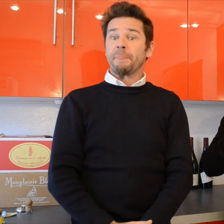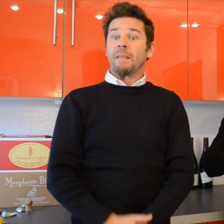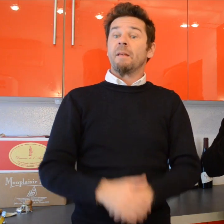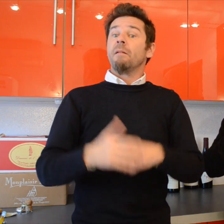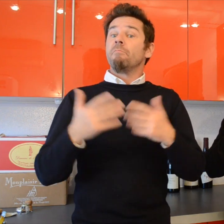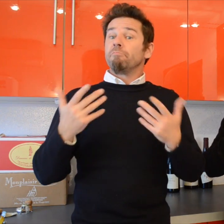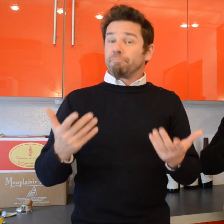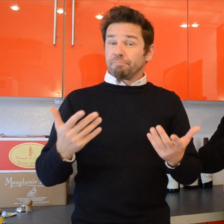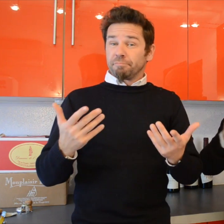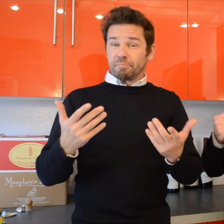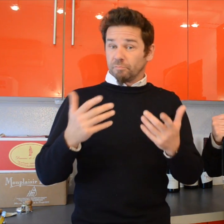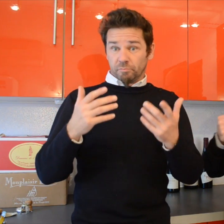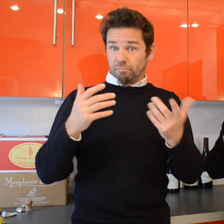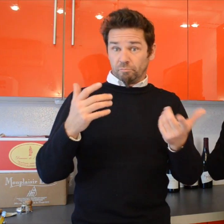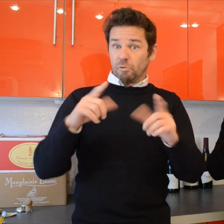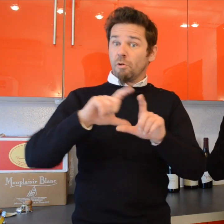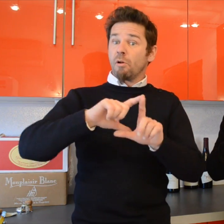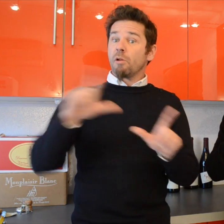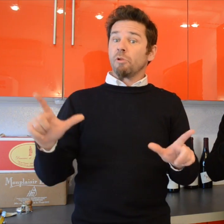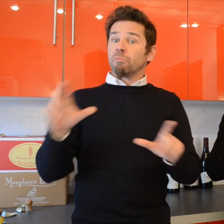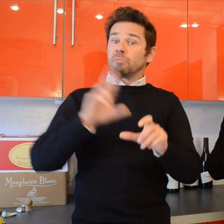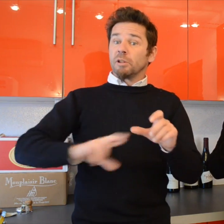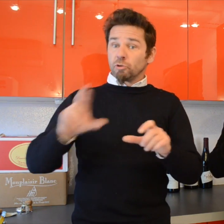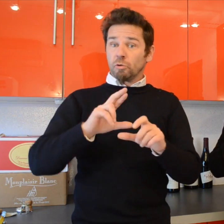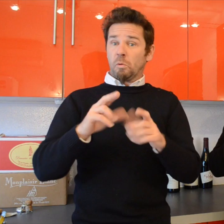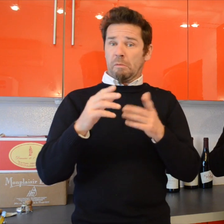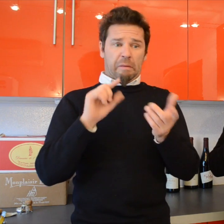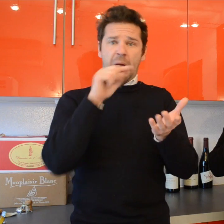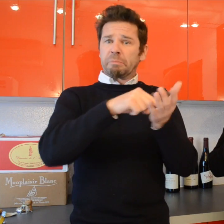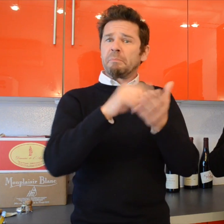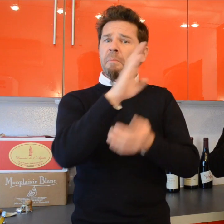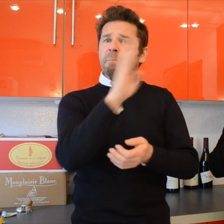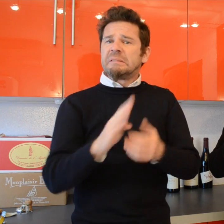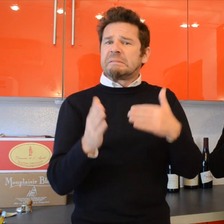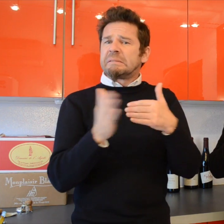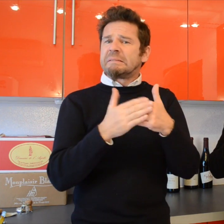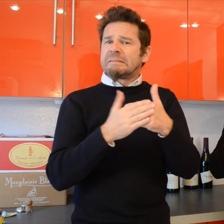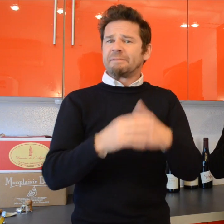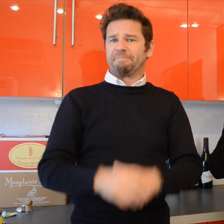qui se retrouve dans la région languedocienne, à côté de Béziers.